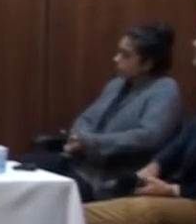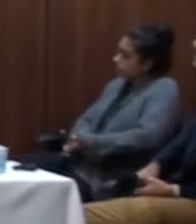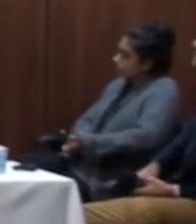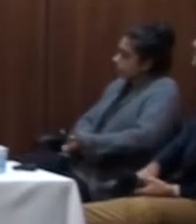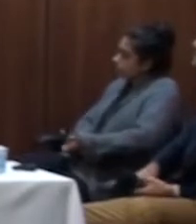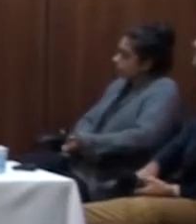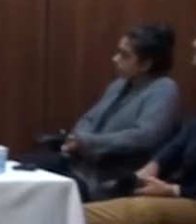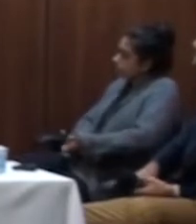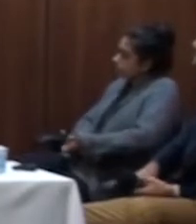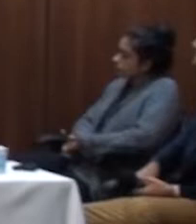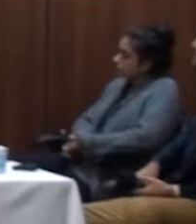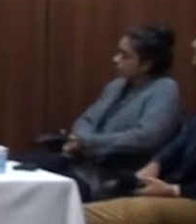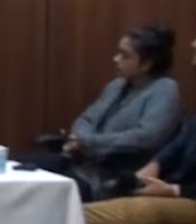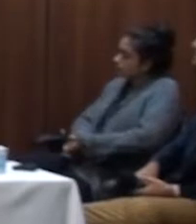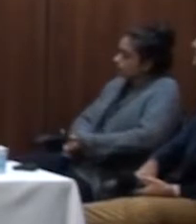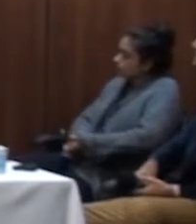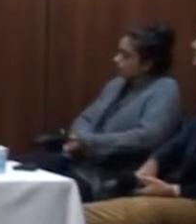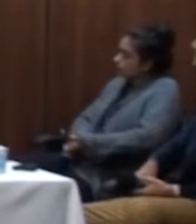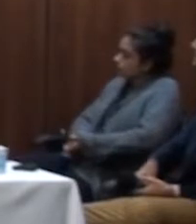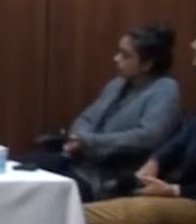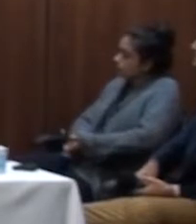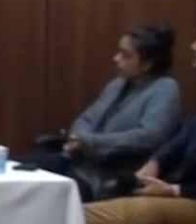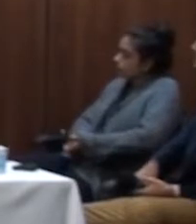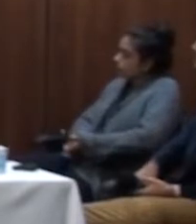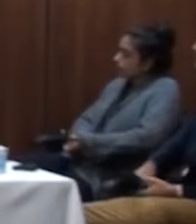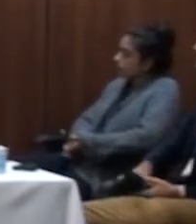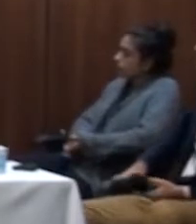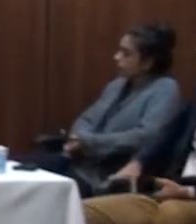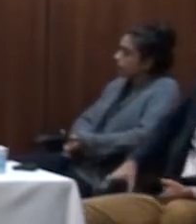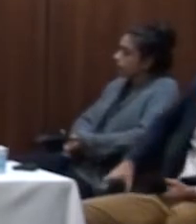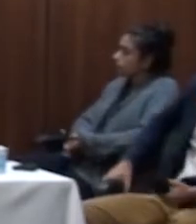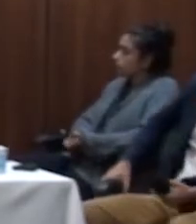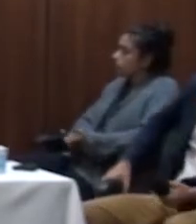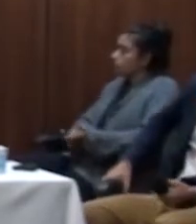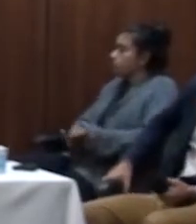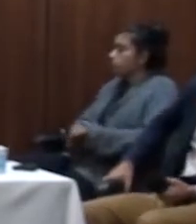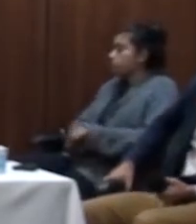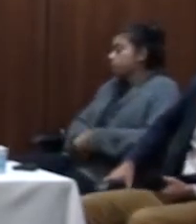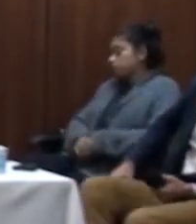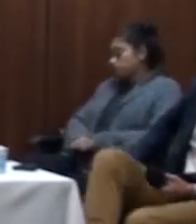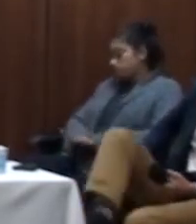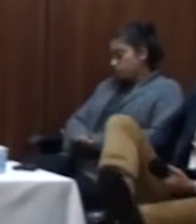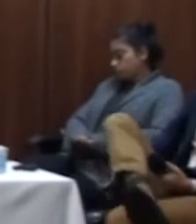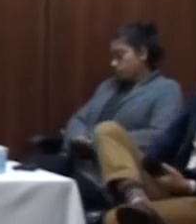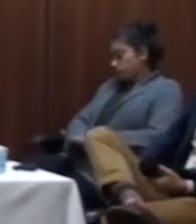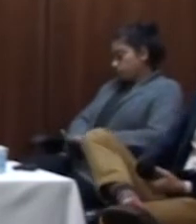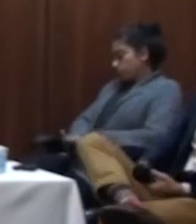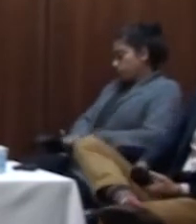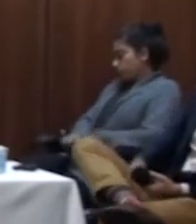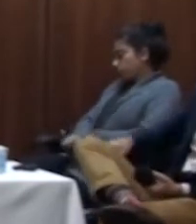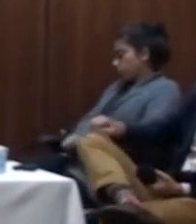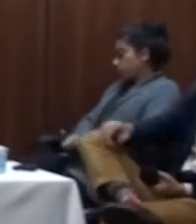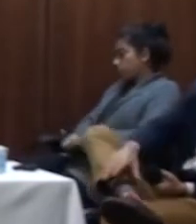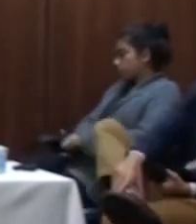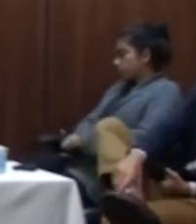hospitais públicos dedicados à pesquisa. Na verdade, assim, essa resolução, ela veio muito, não para normatizar